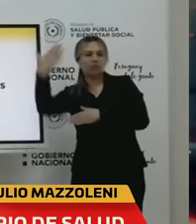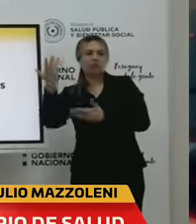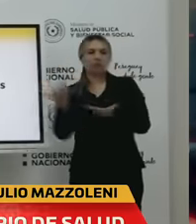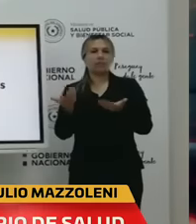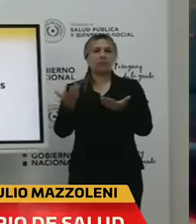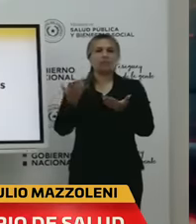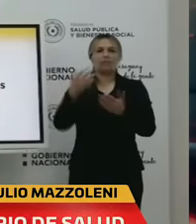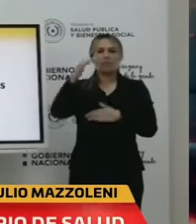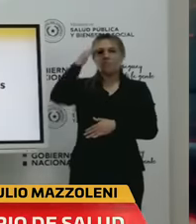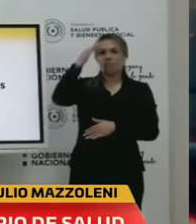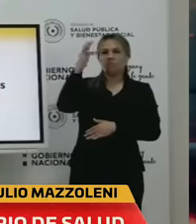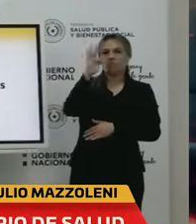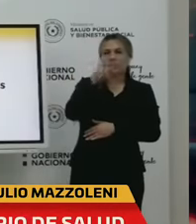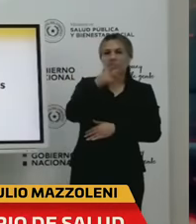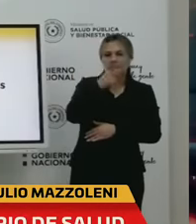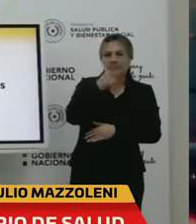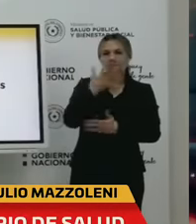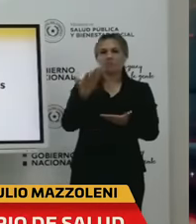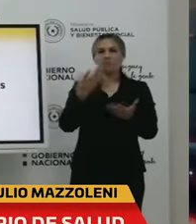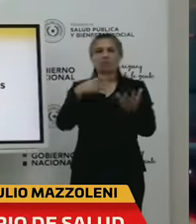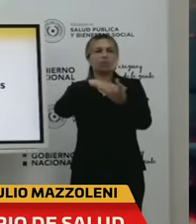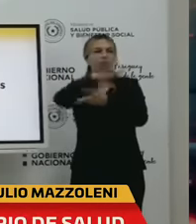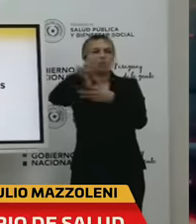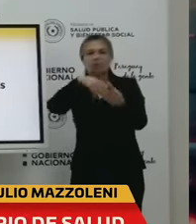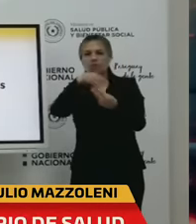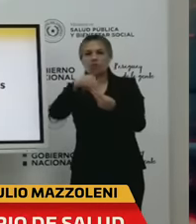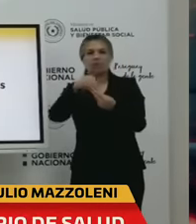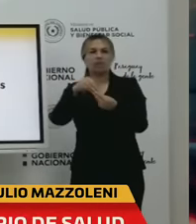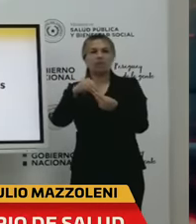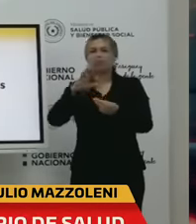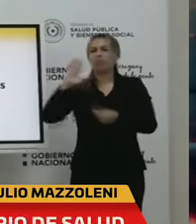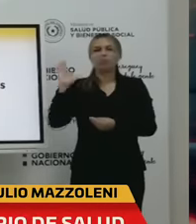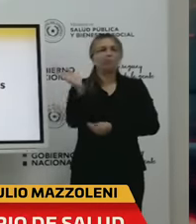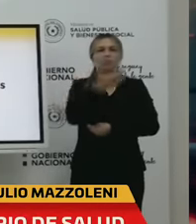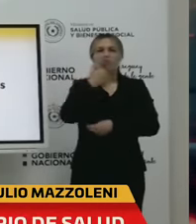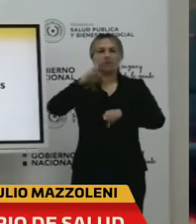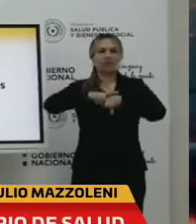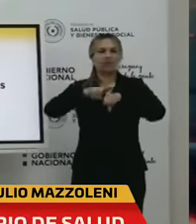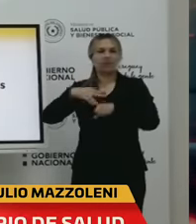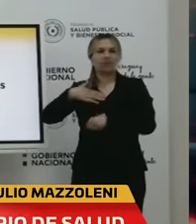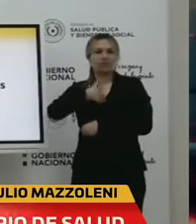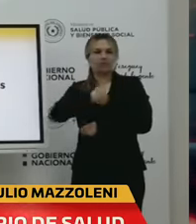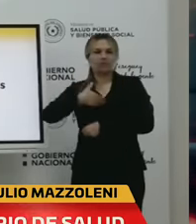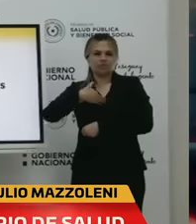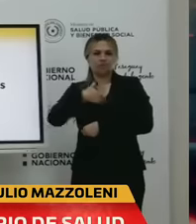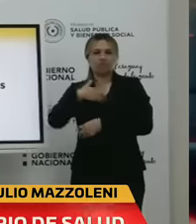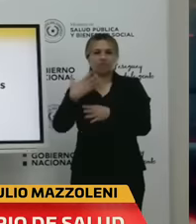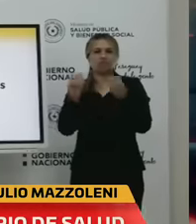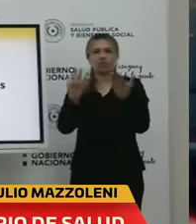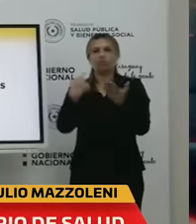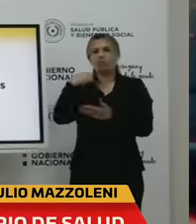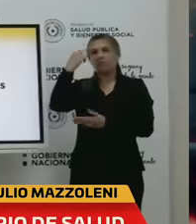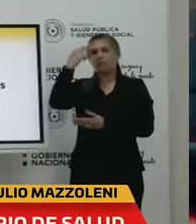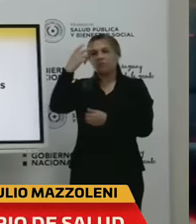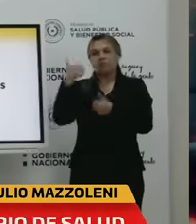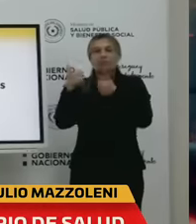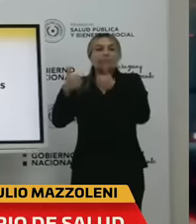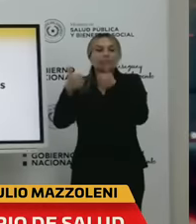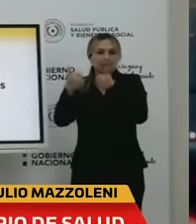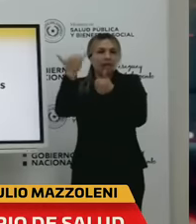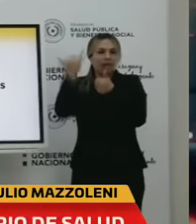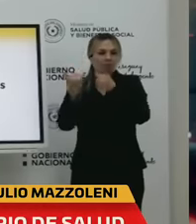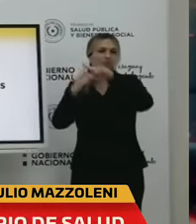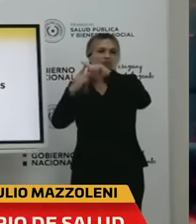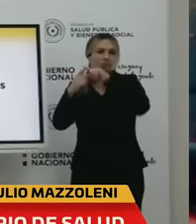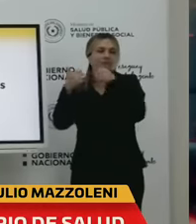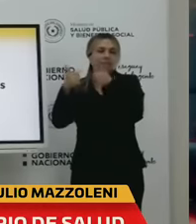vivas, de las comunidades. De todos realmente, así que creo que se ha hecho bien muchas cosas. Hay otras